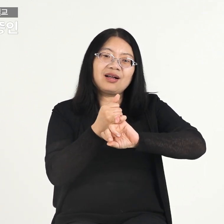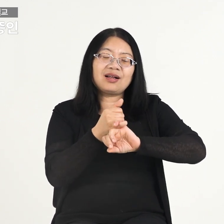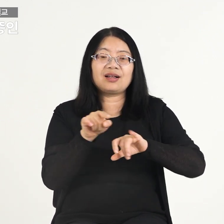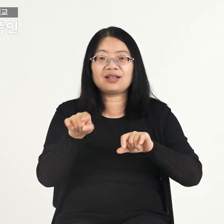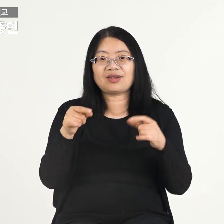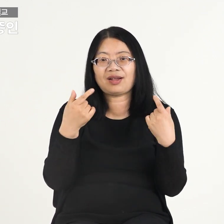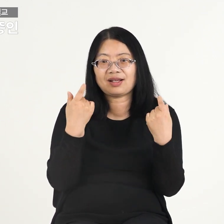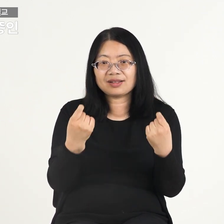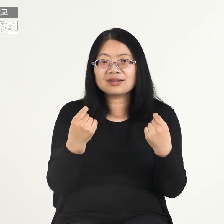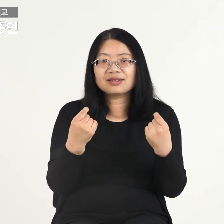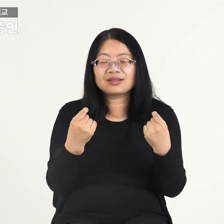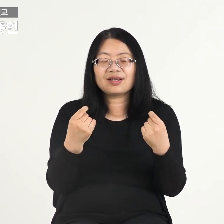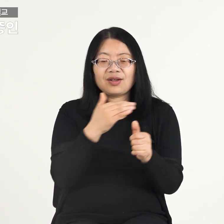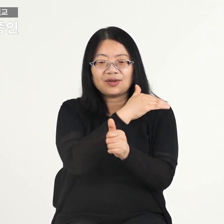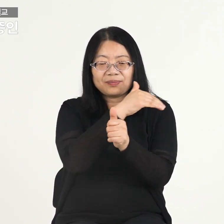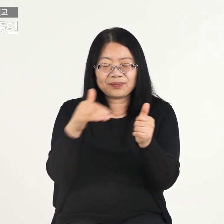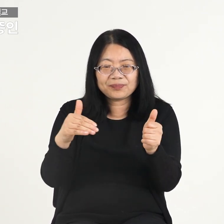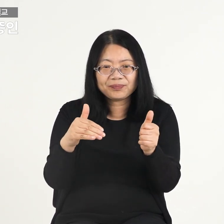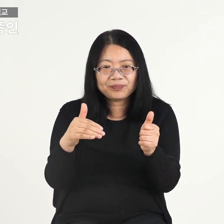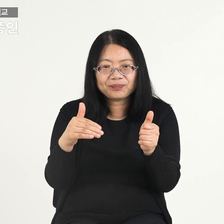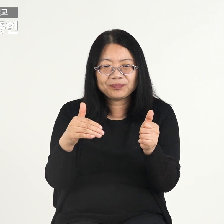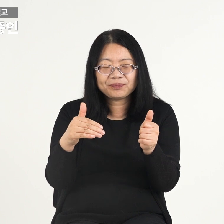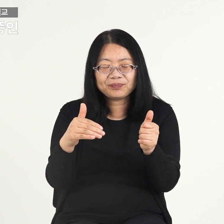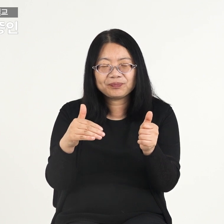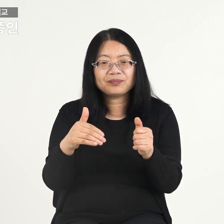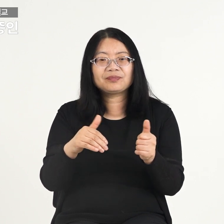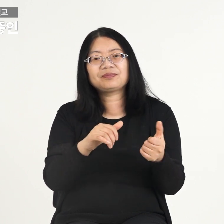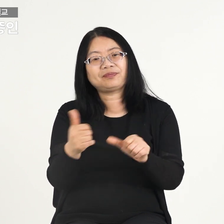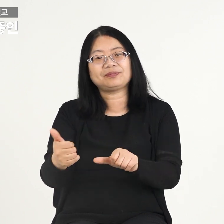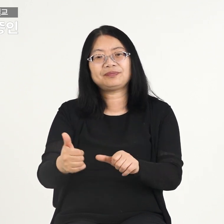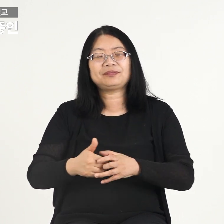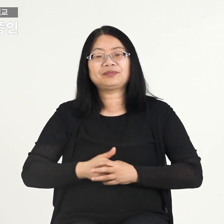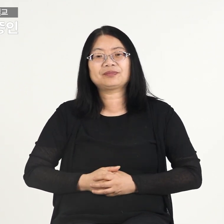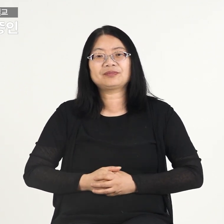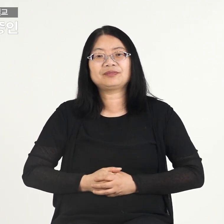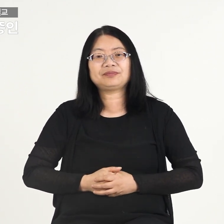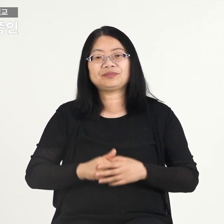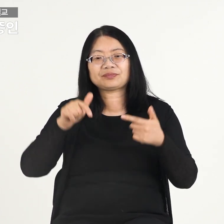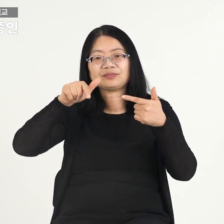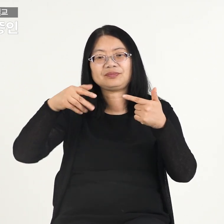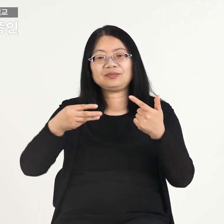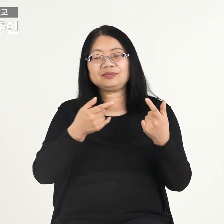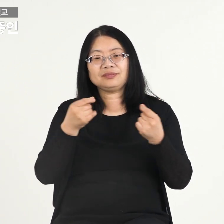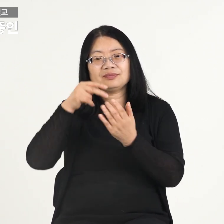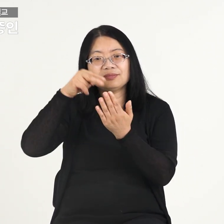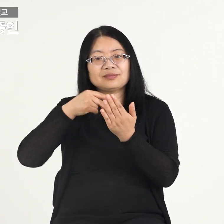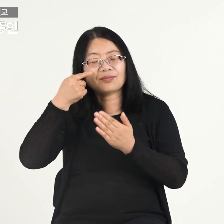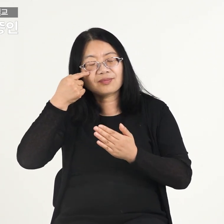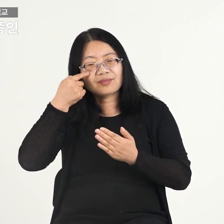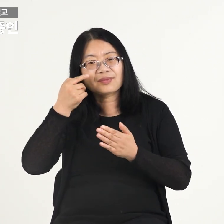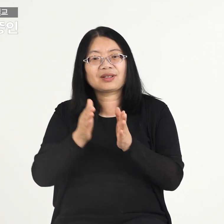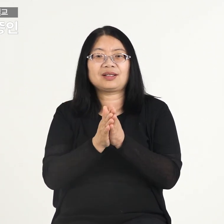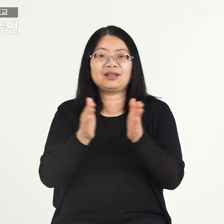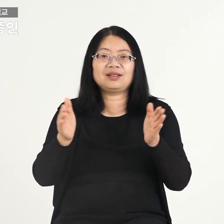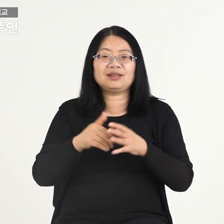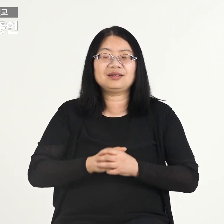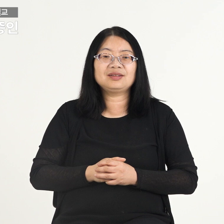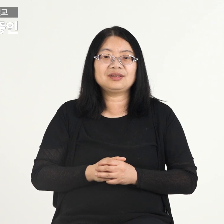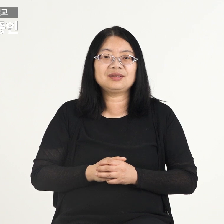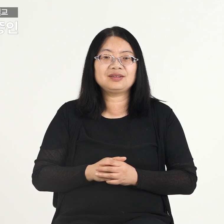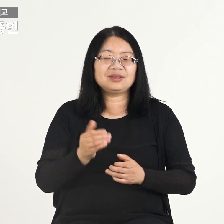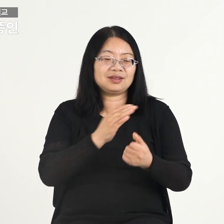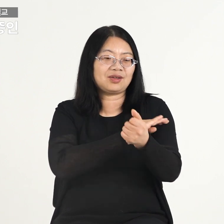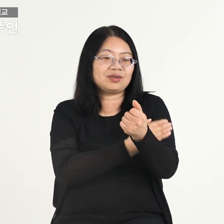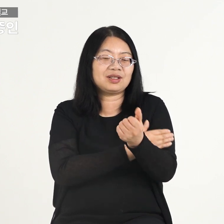그와 같이 죽임을 당하더라. 6절 다 같이 한번 읽어볼까요? 시작. 그들이